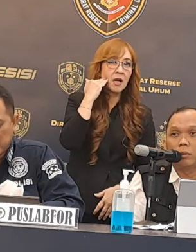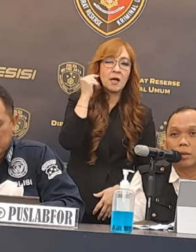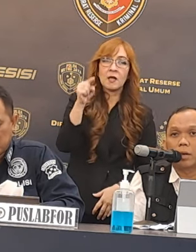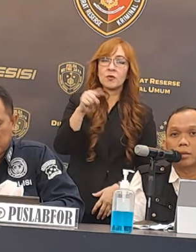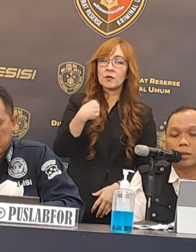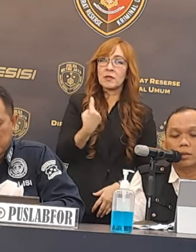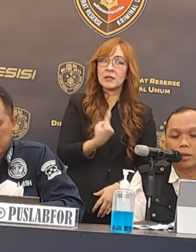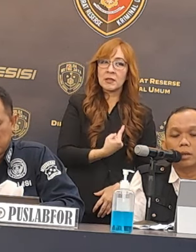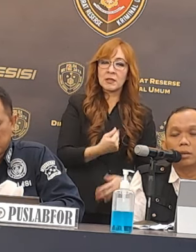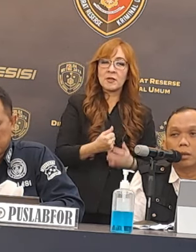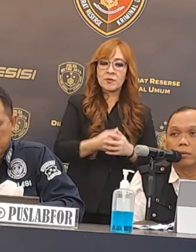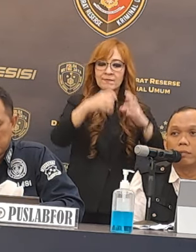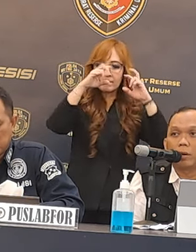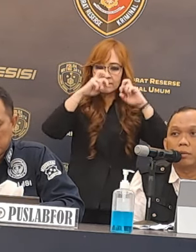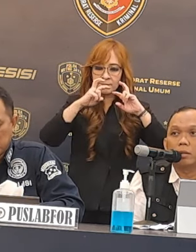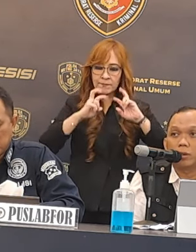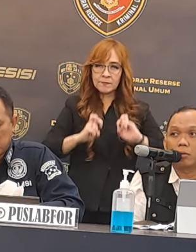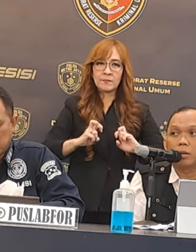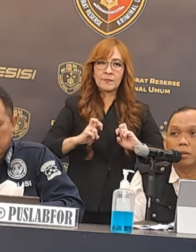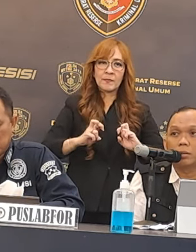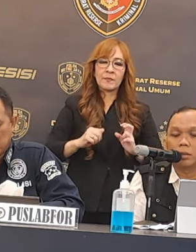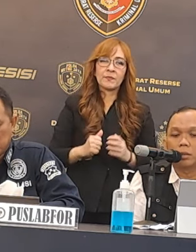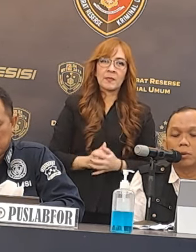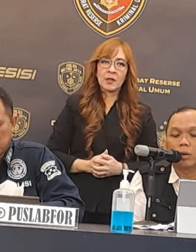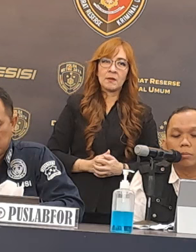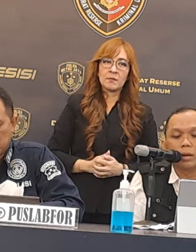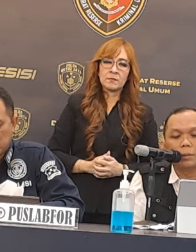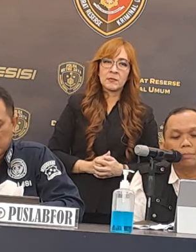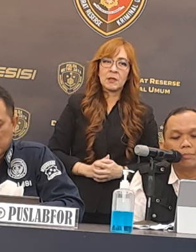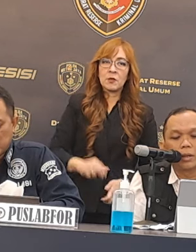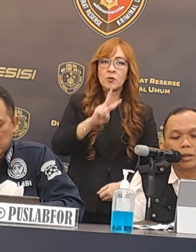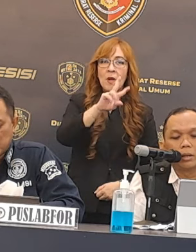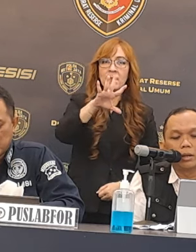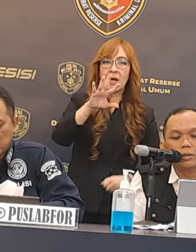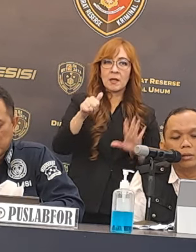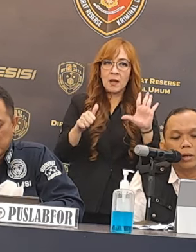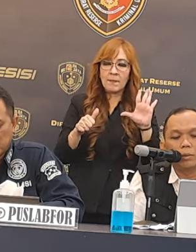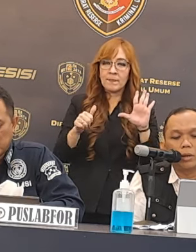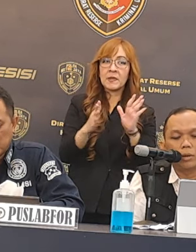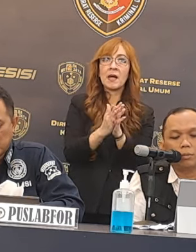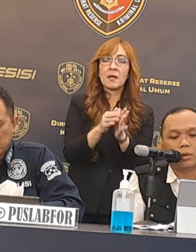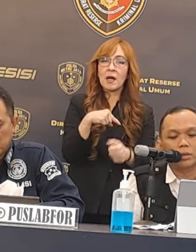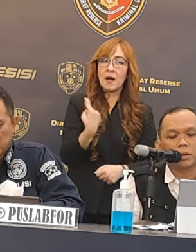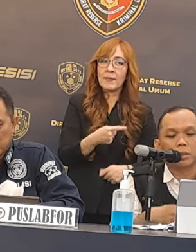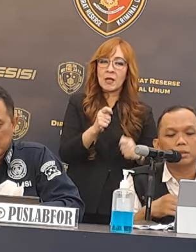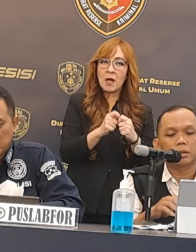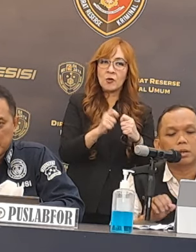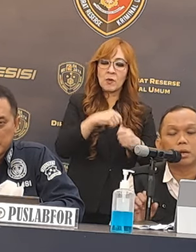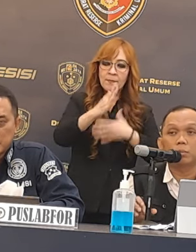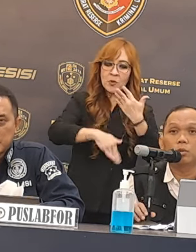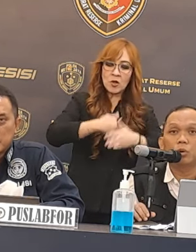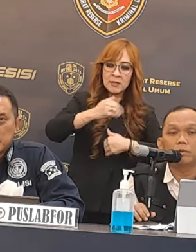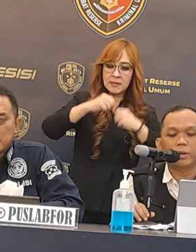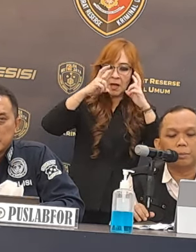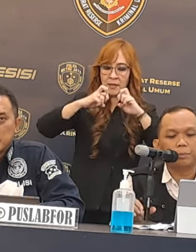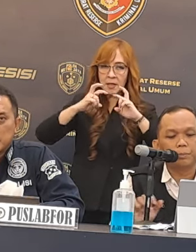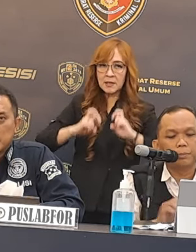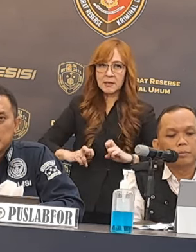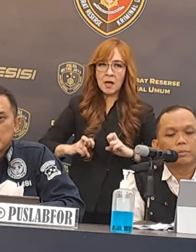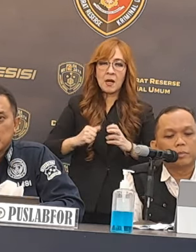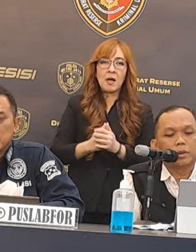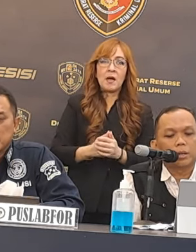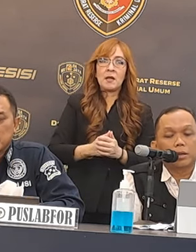juga melakukan hash analisa, ND5 dan SHA-1, SHA-256. Dan juga kami lakukan proses analisa terhadap keutuhan